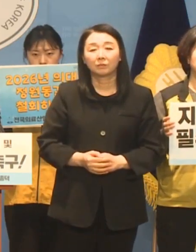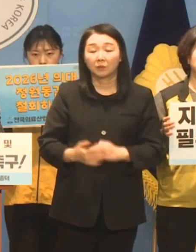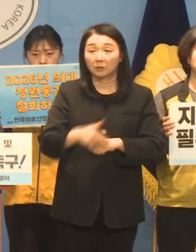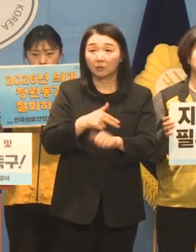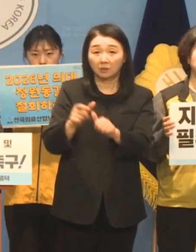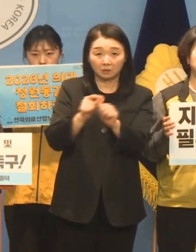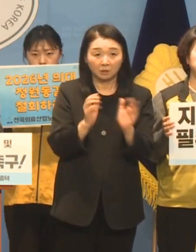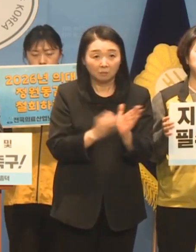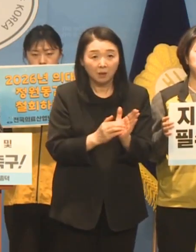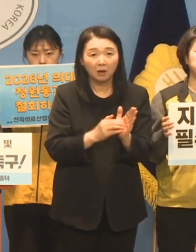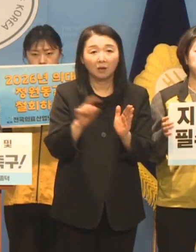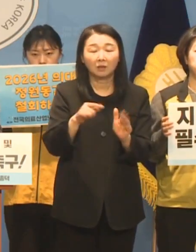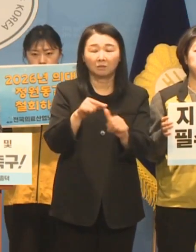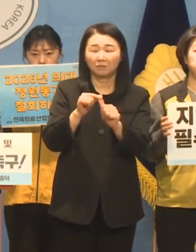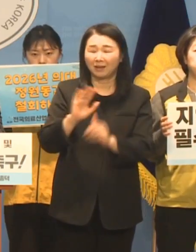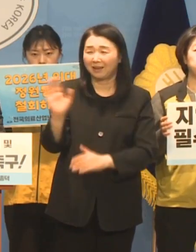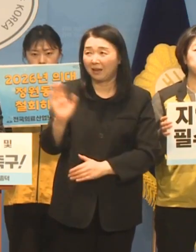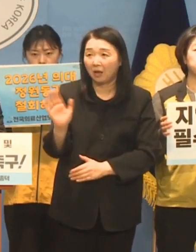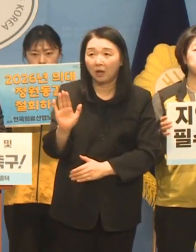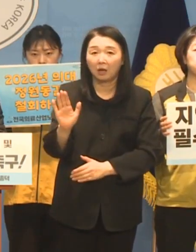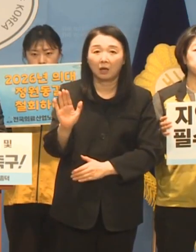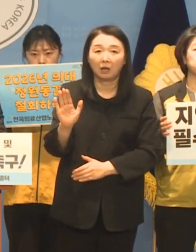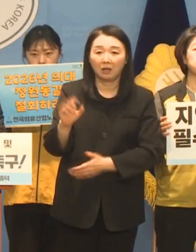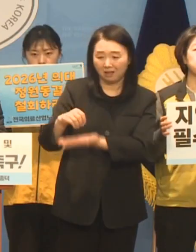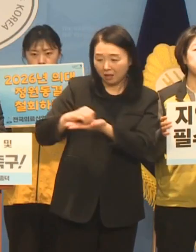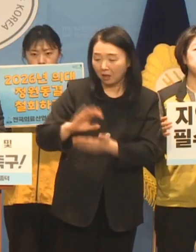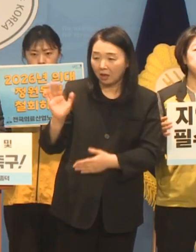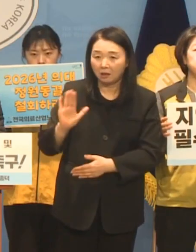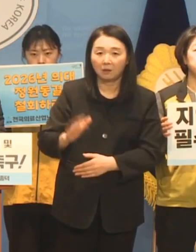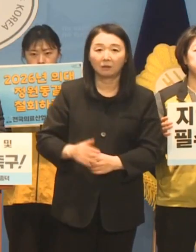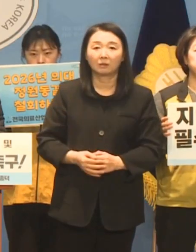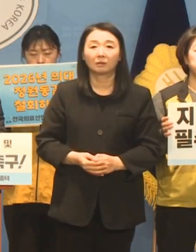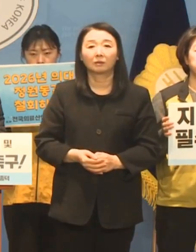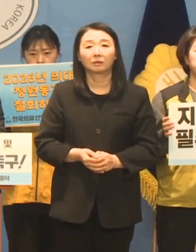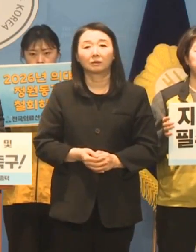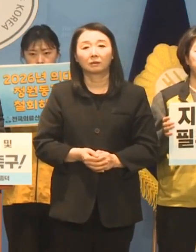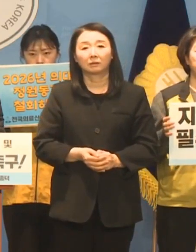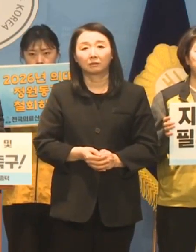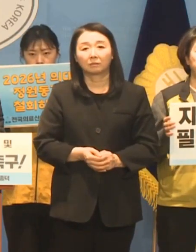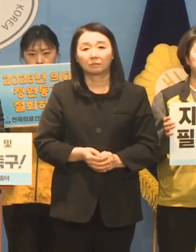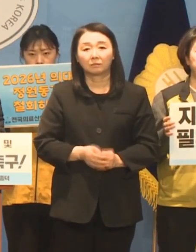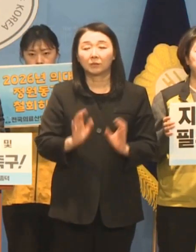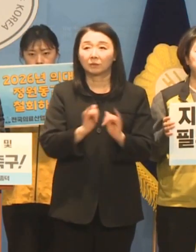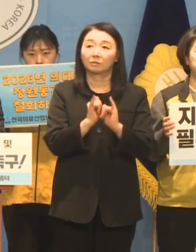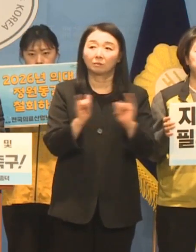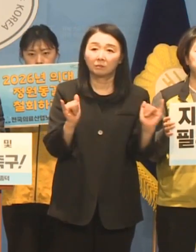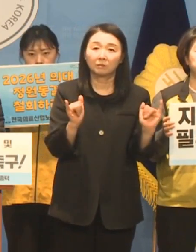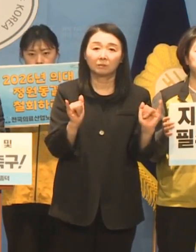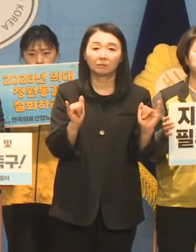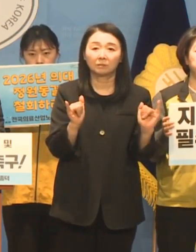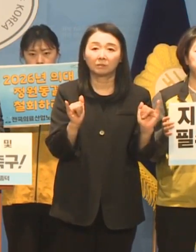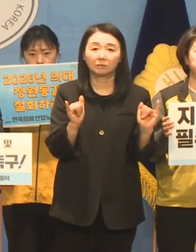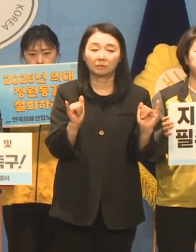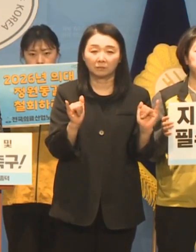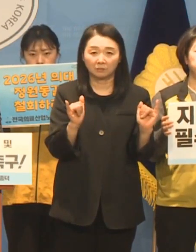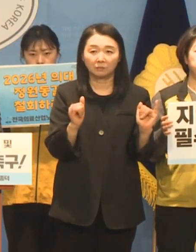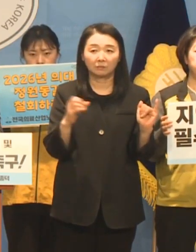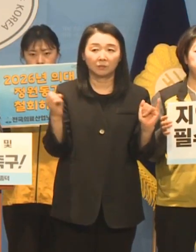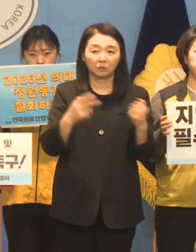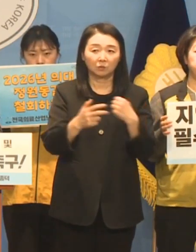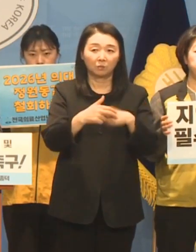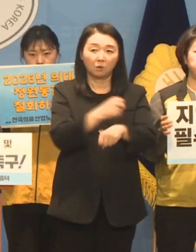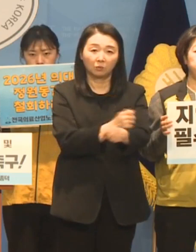의사가 이마저도 채용할 의사가 없는 지경에 이르고 있습니다. 그동안 국민과